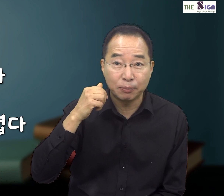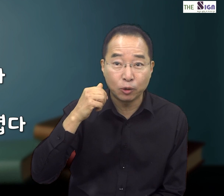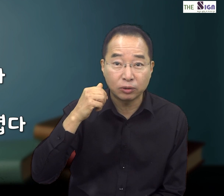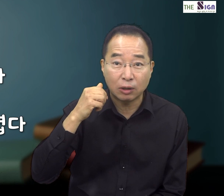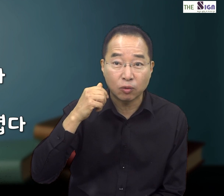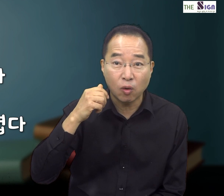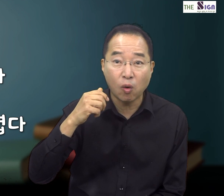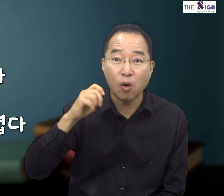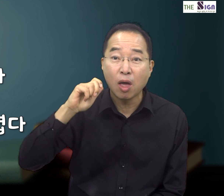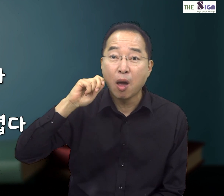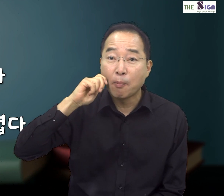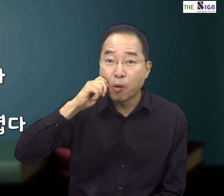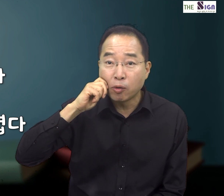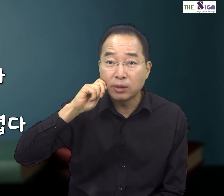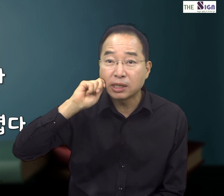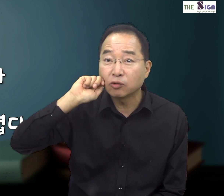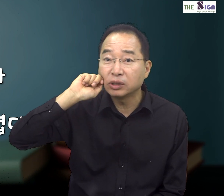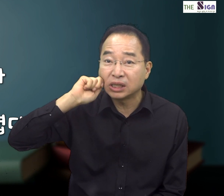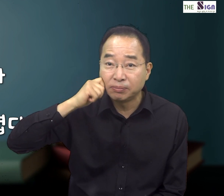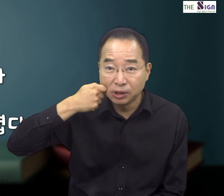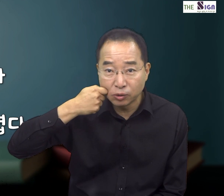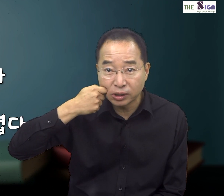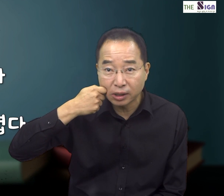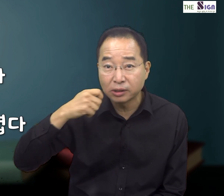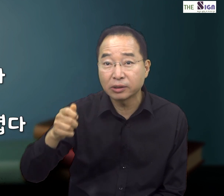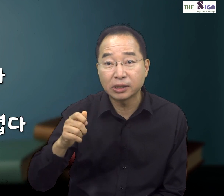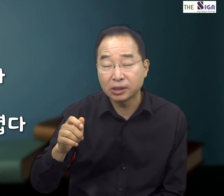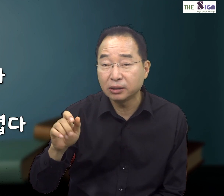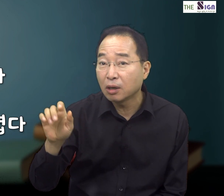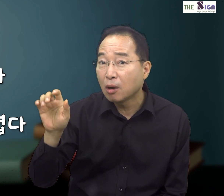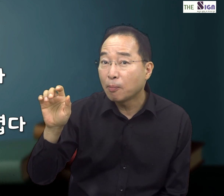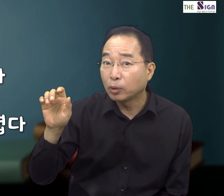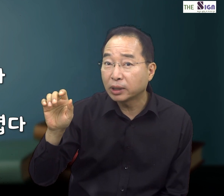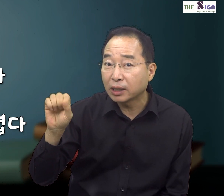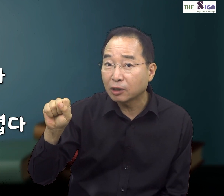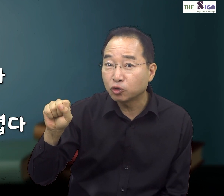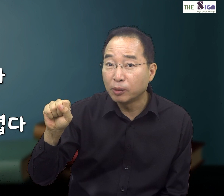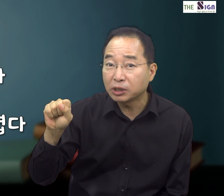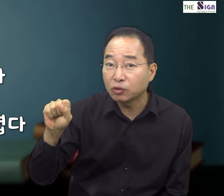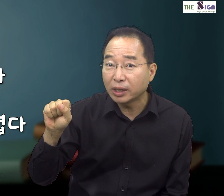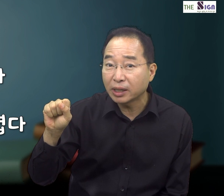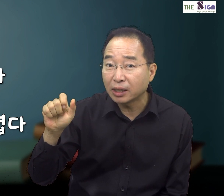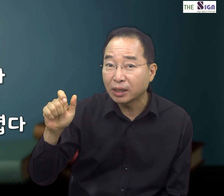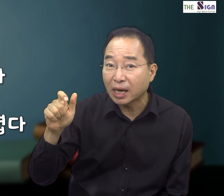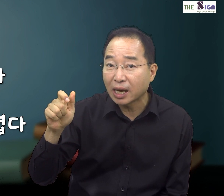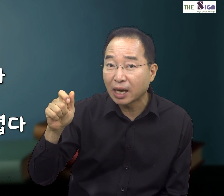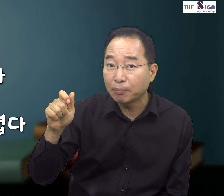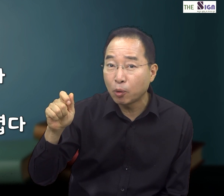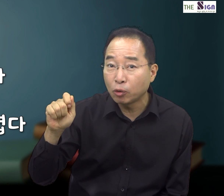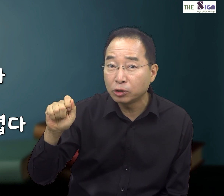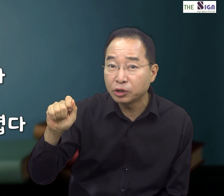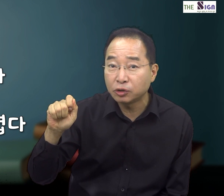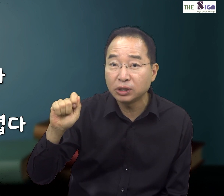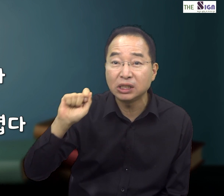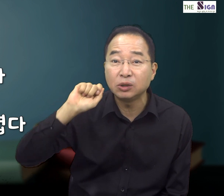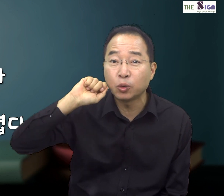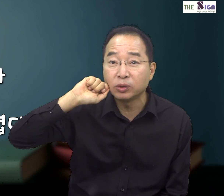표현으로 나오고, 볼을 자꾸 짚는 동작이에요. 그래서 사실은 못하다가 주먹 쥐고 하는 게 아니라 약간 볼을 쥐듯 이